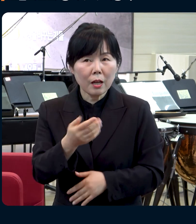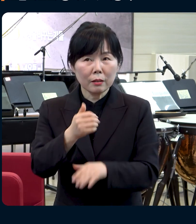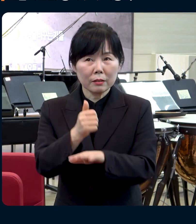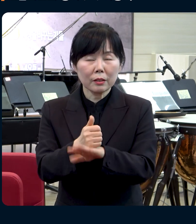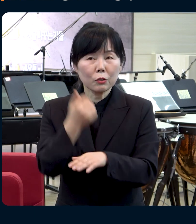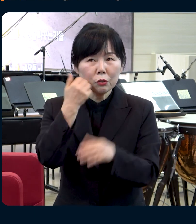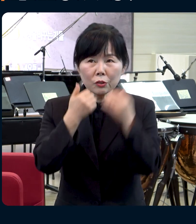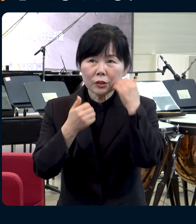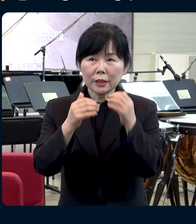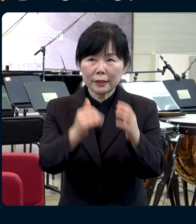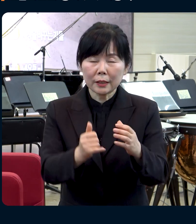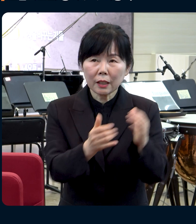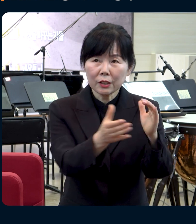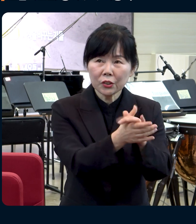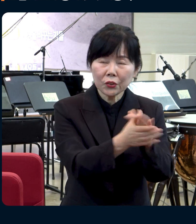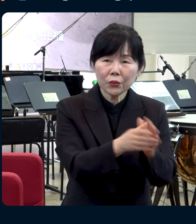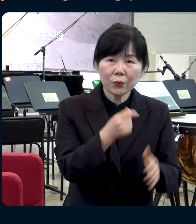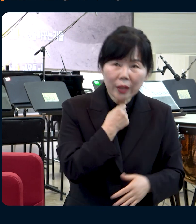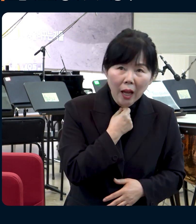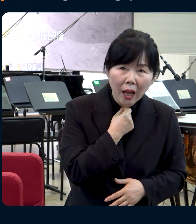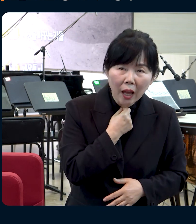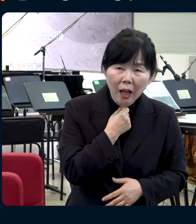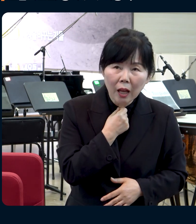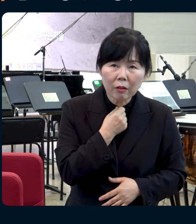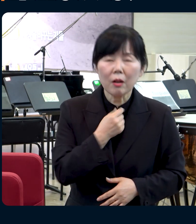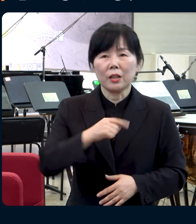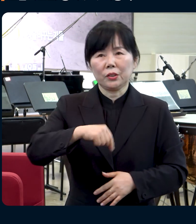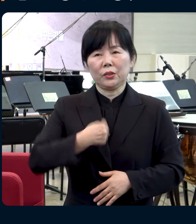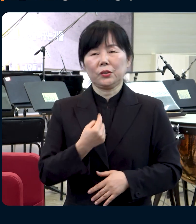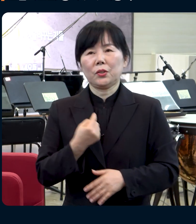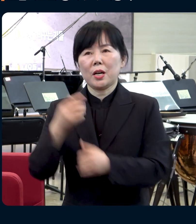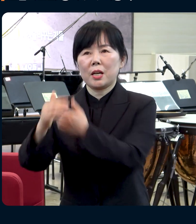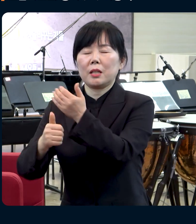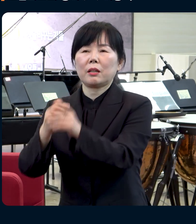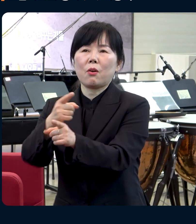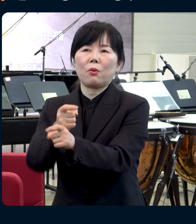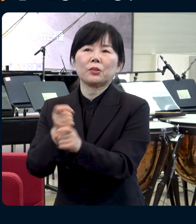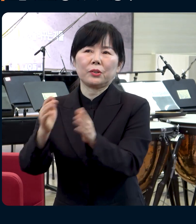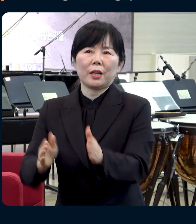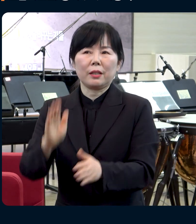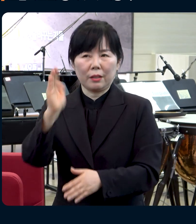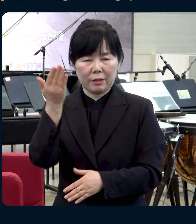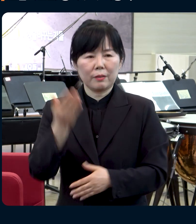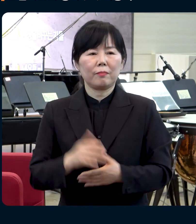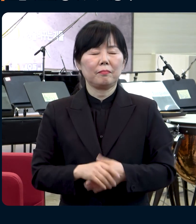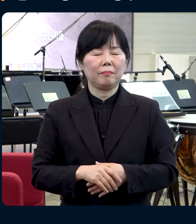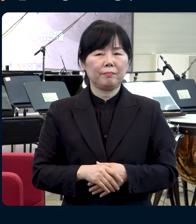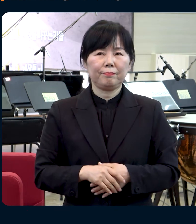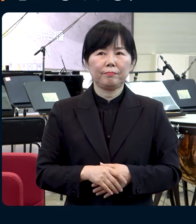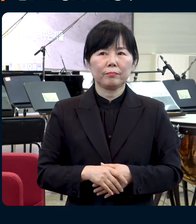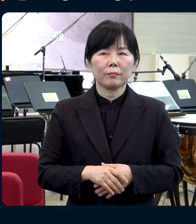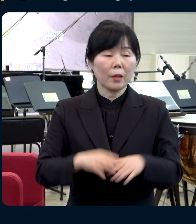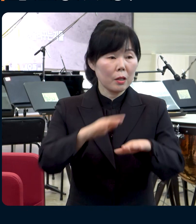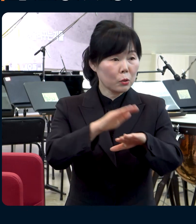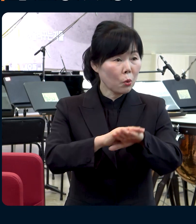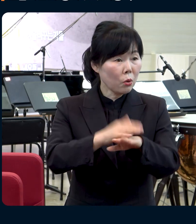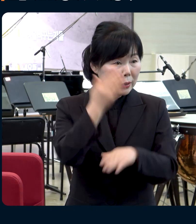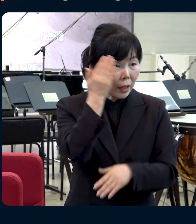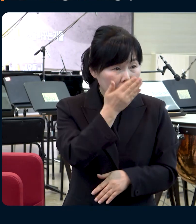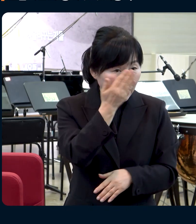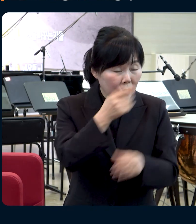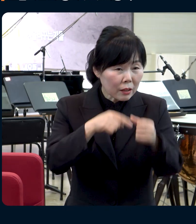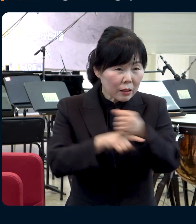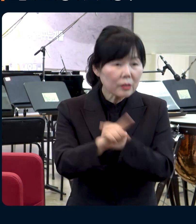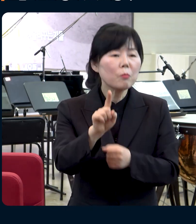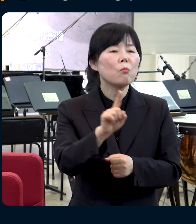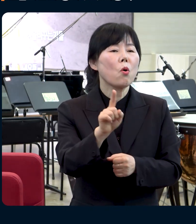그런즉 누구든지 세상과 벗이 되고자 하는 자는 스스로 하나님과 원수 되는 것이니라. 자, 여러분, 손을 깨끗이 한다라는